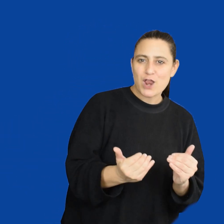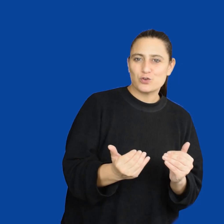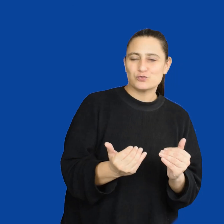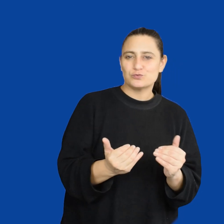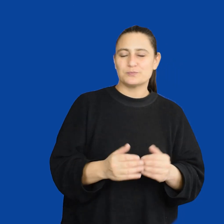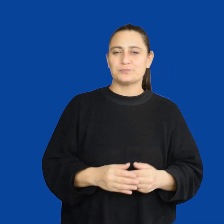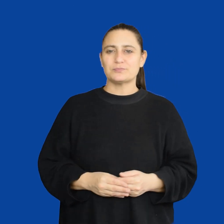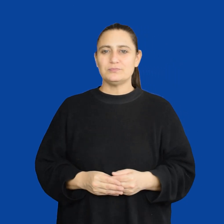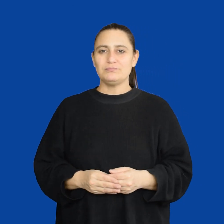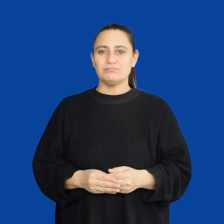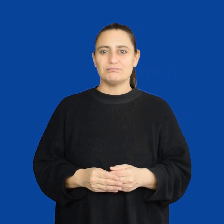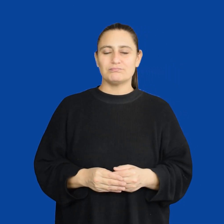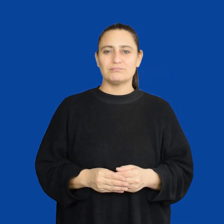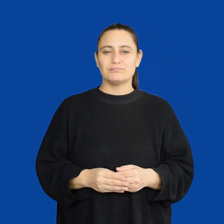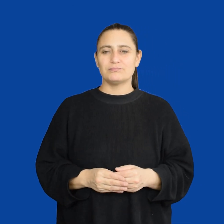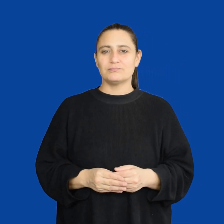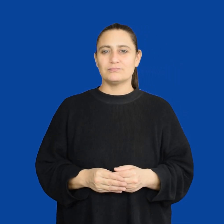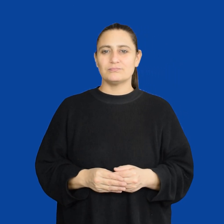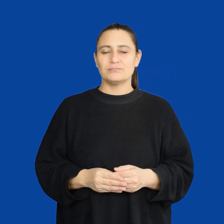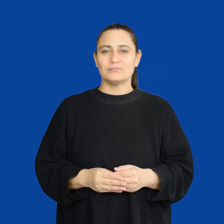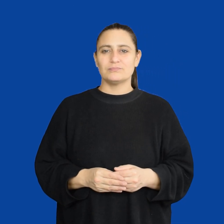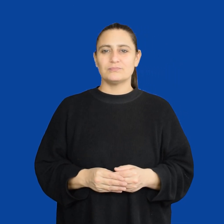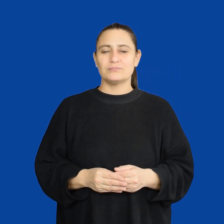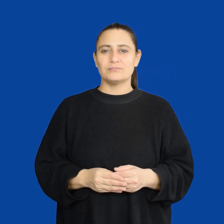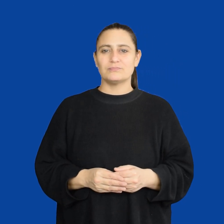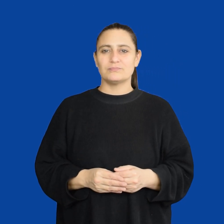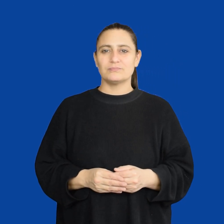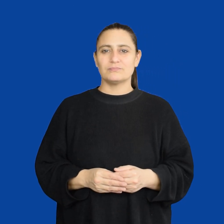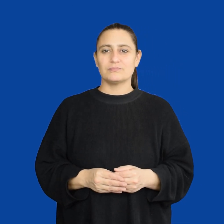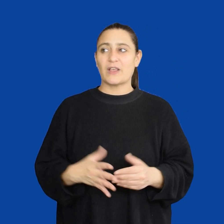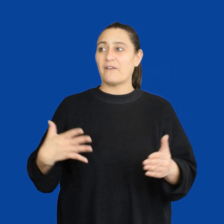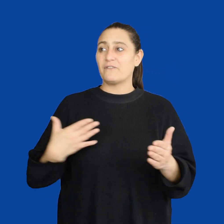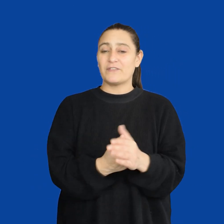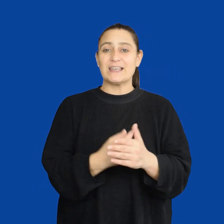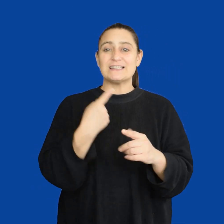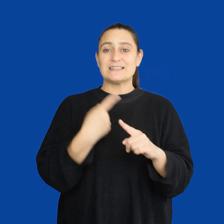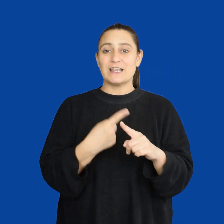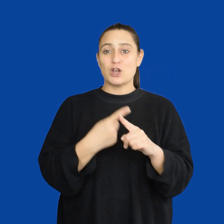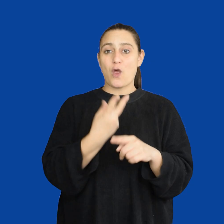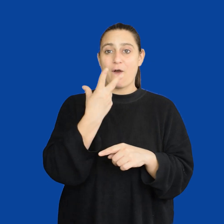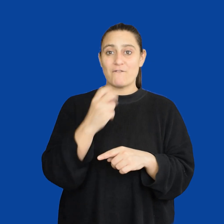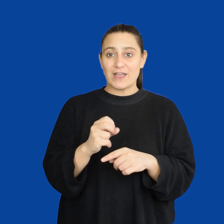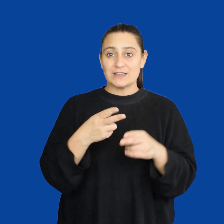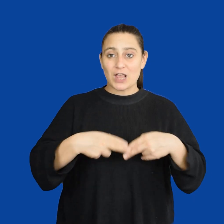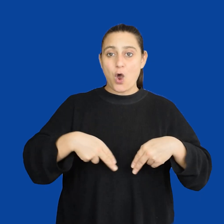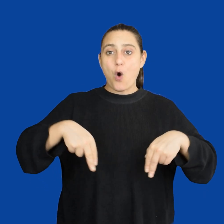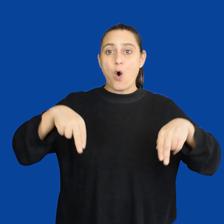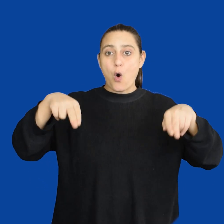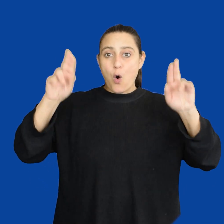secuestro de niños en beneficio de otro grupo, superíndice 1. No fue hasta finales del siglo XX que